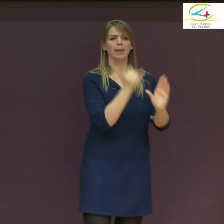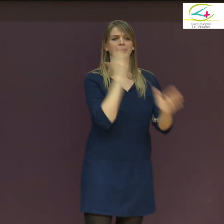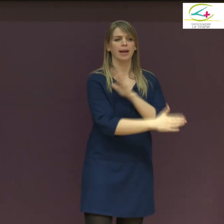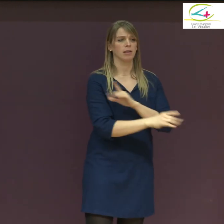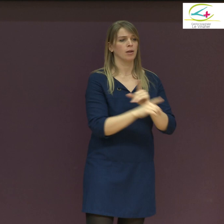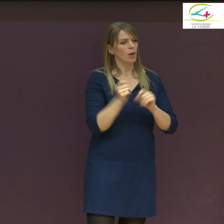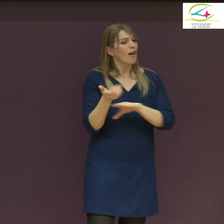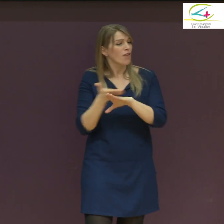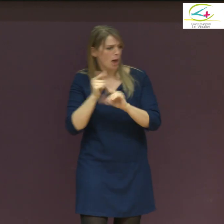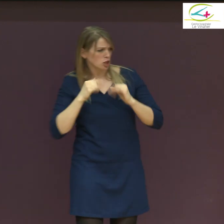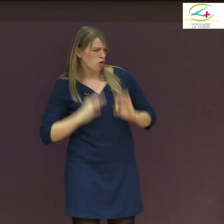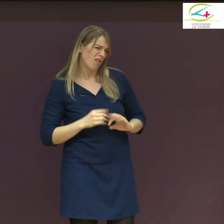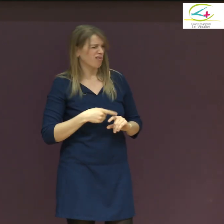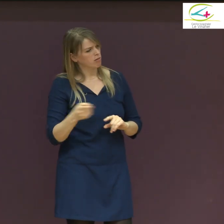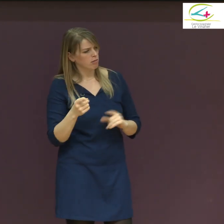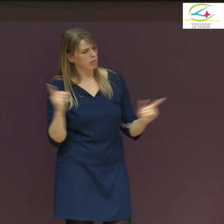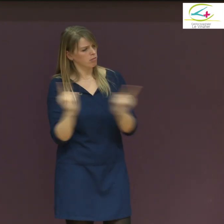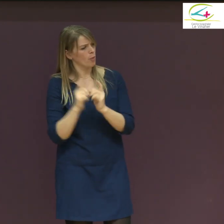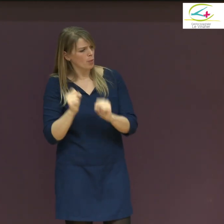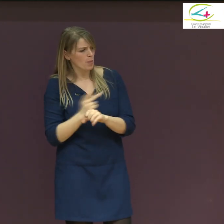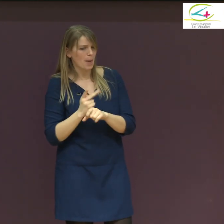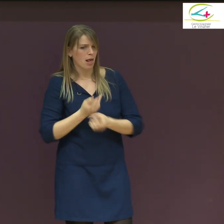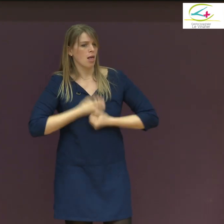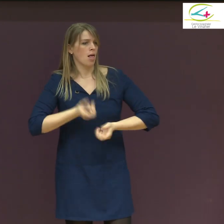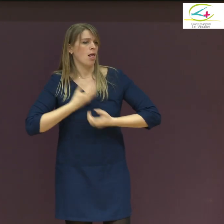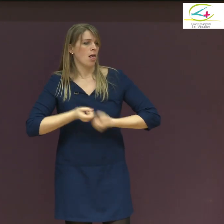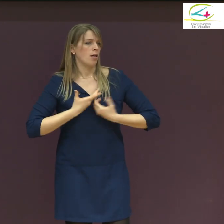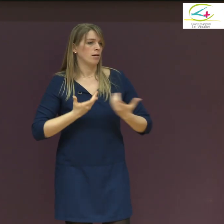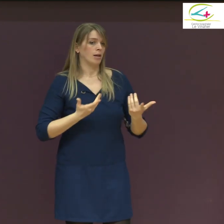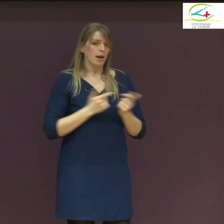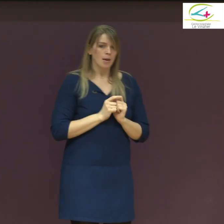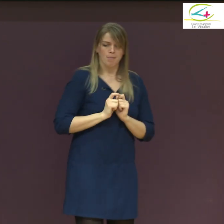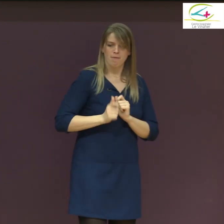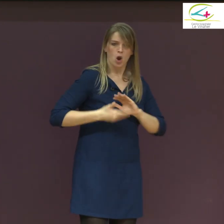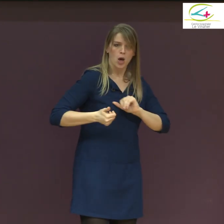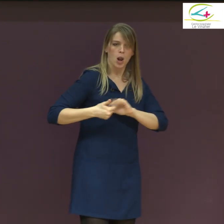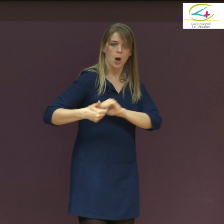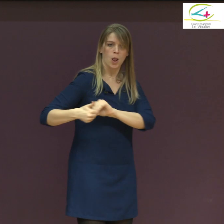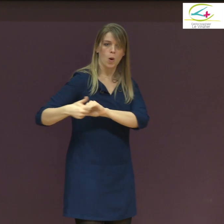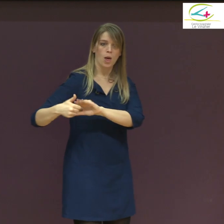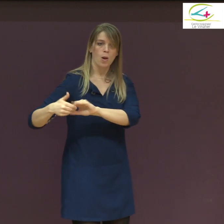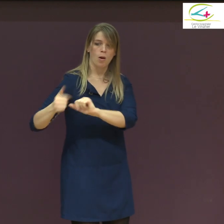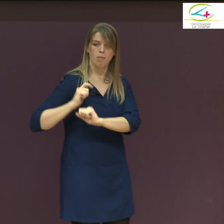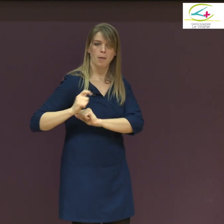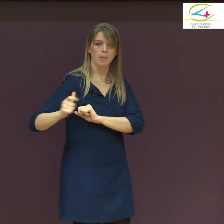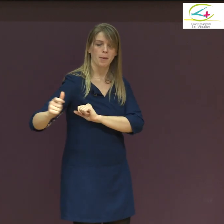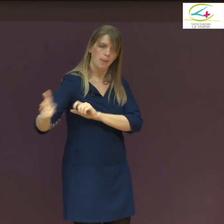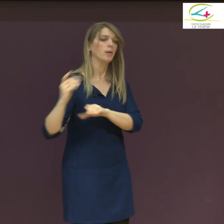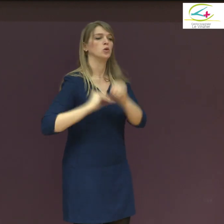infirmière scolaire, donc ben, tu ne veux pas aller lui parler. Et puis, d'intervenant adulte comme ça, un intervenant adulte, on va pouvoir arriver au